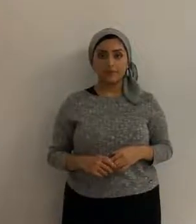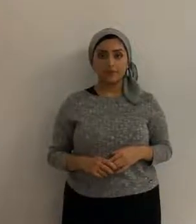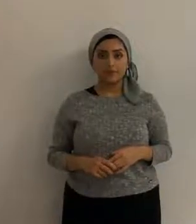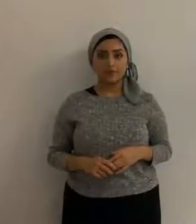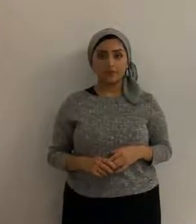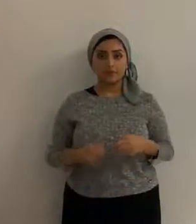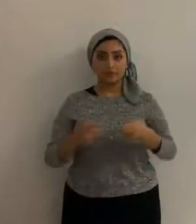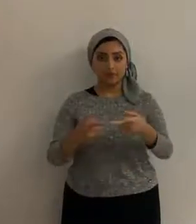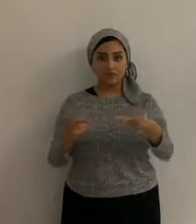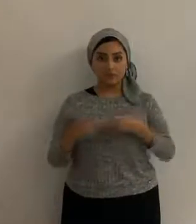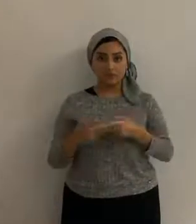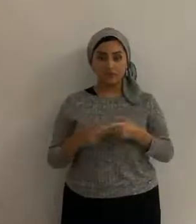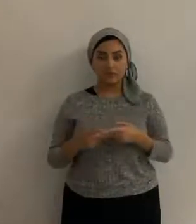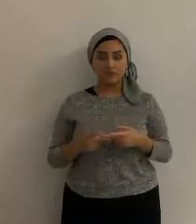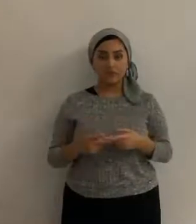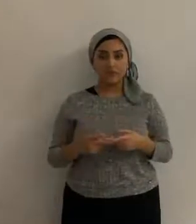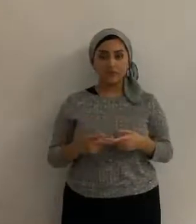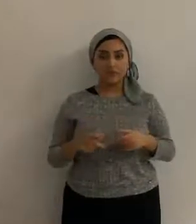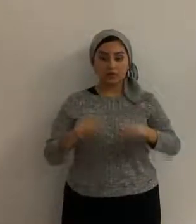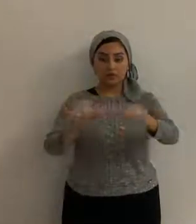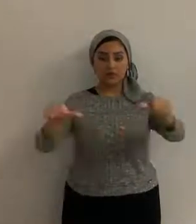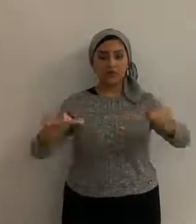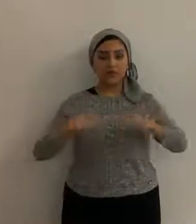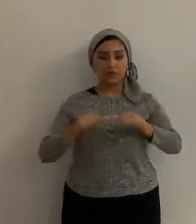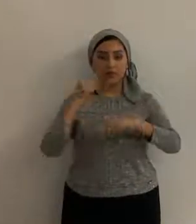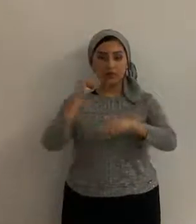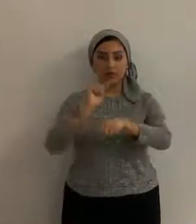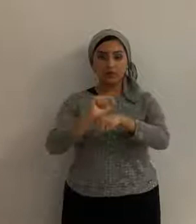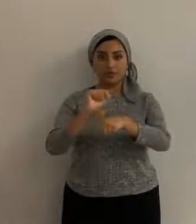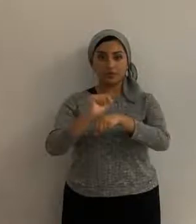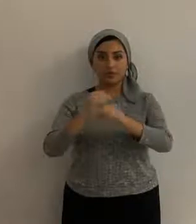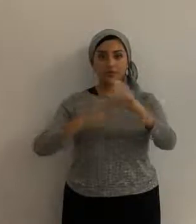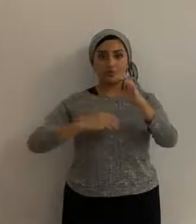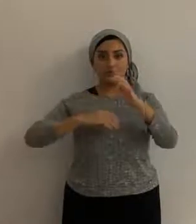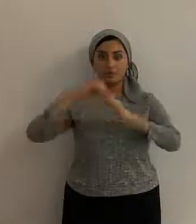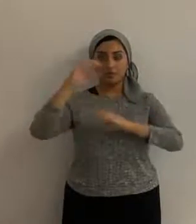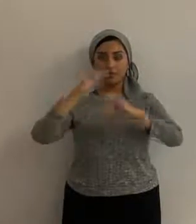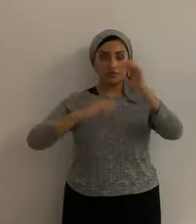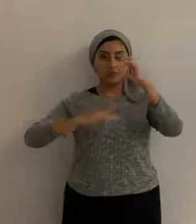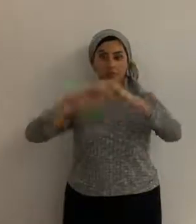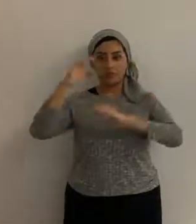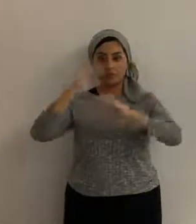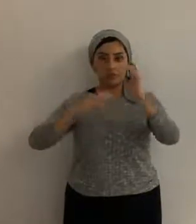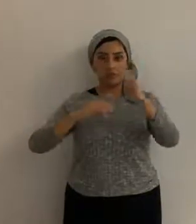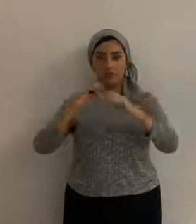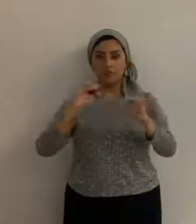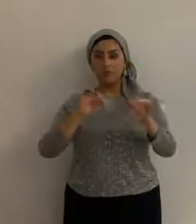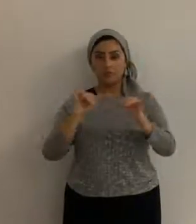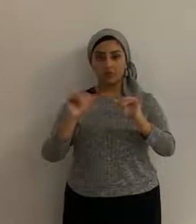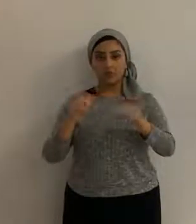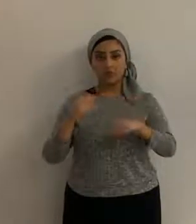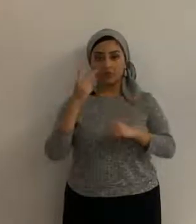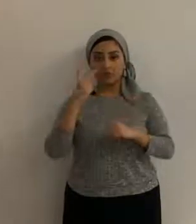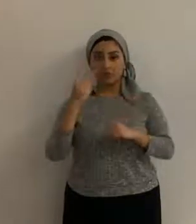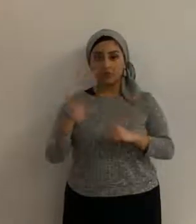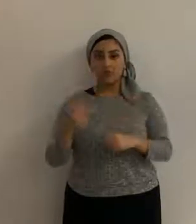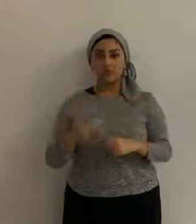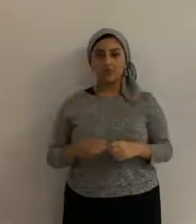sección de área de trabajo, área de construcción, bueno, pues también se pudiera pensar en una sección